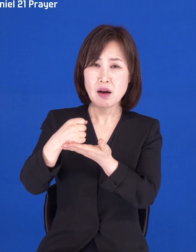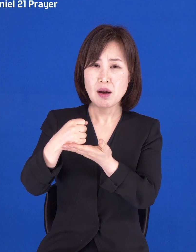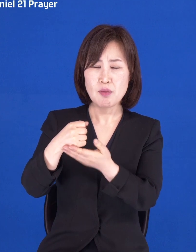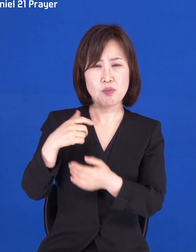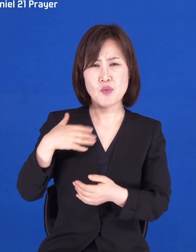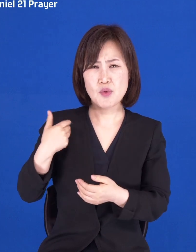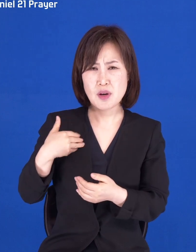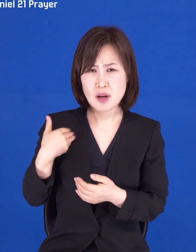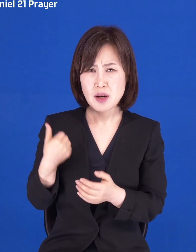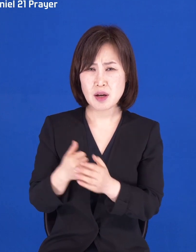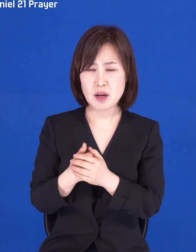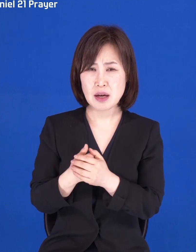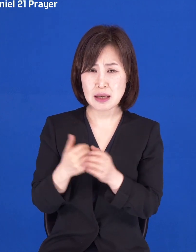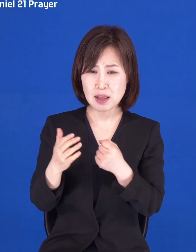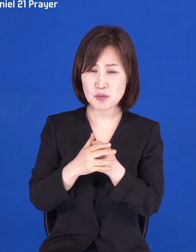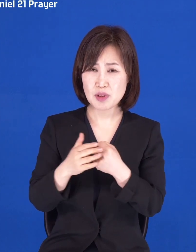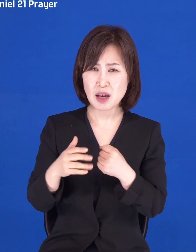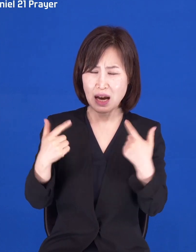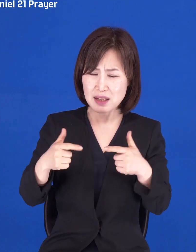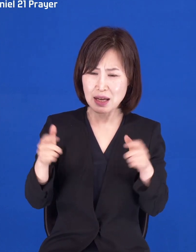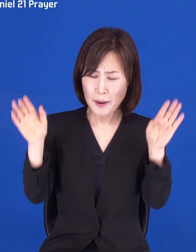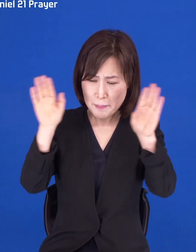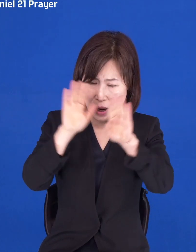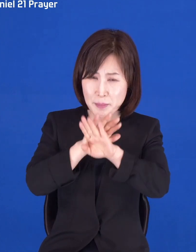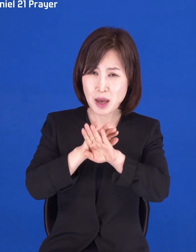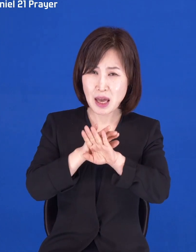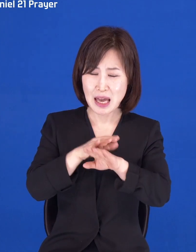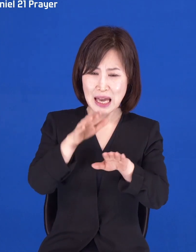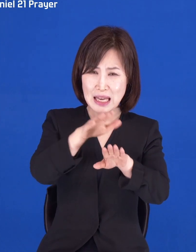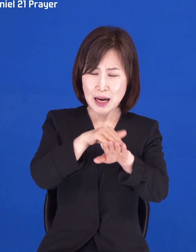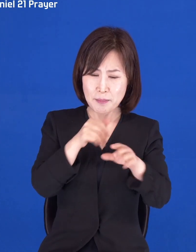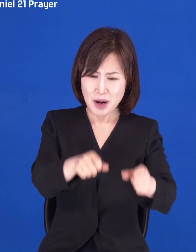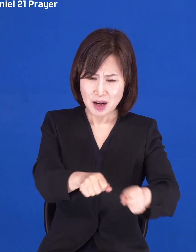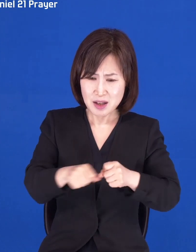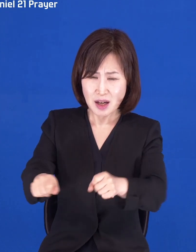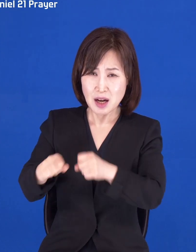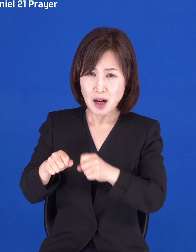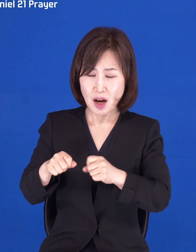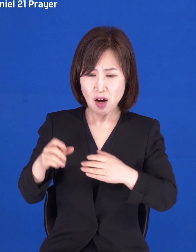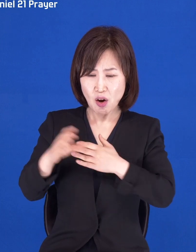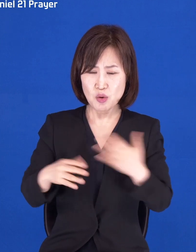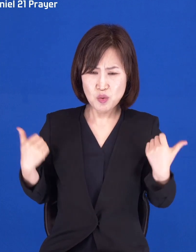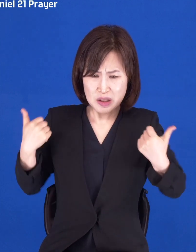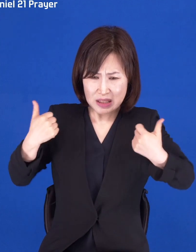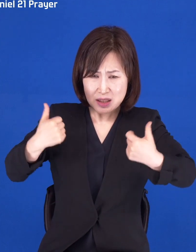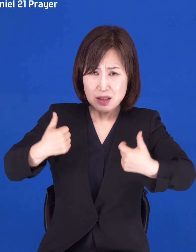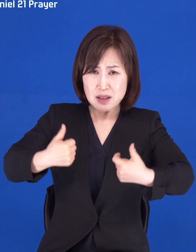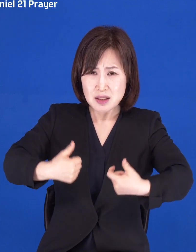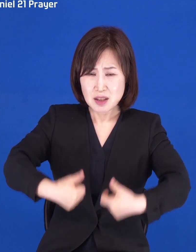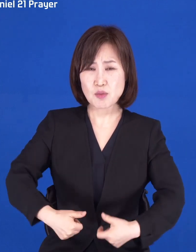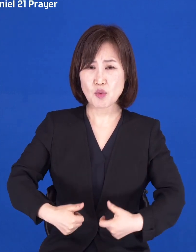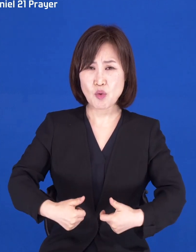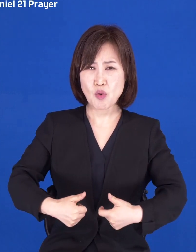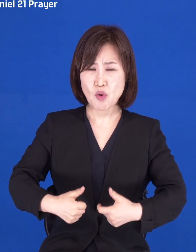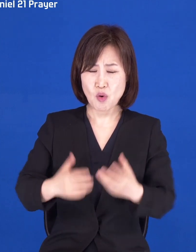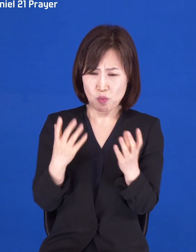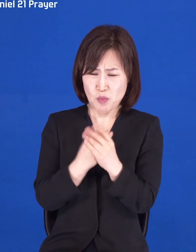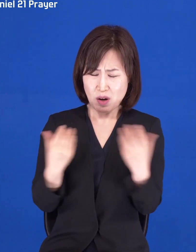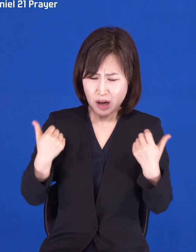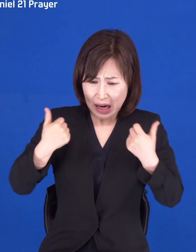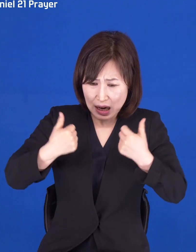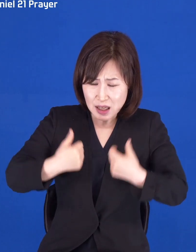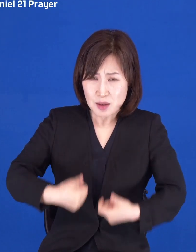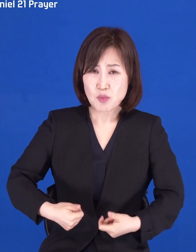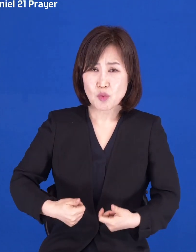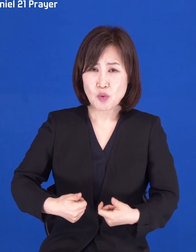되면은 양말을 신고 내복을 입고 겉옷을 입고 섬동복까지 저 입고,